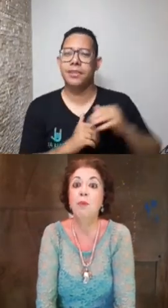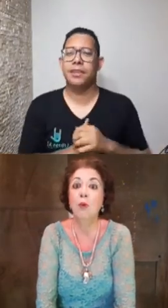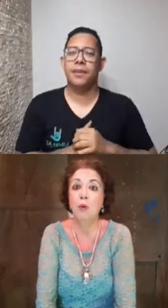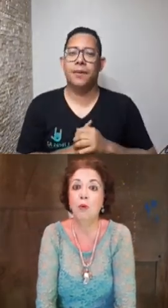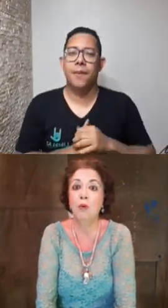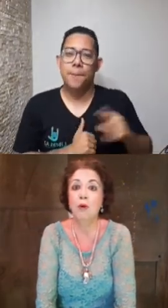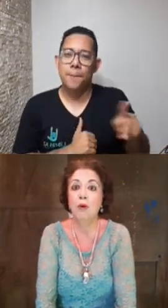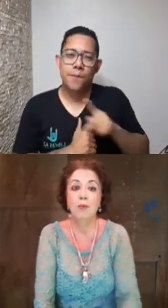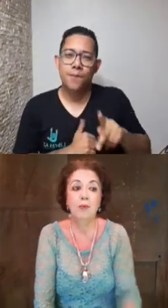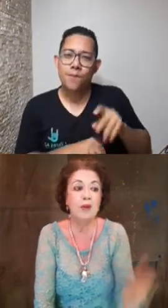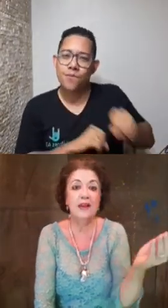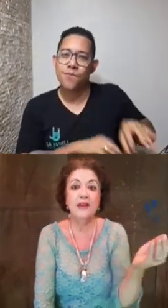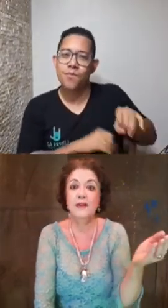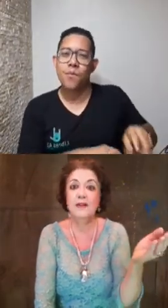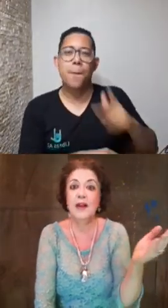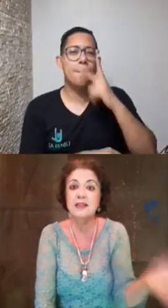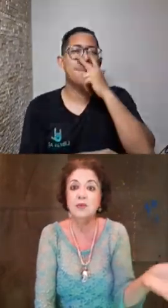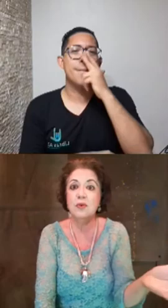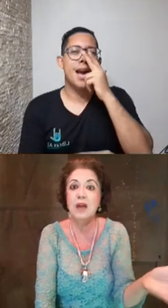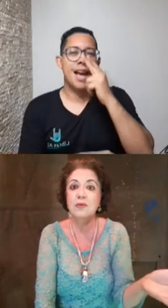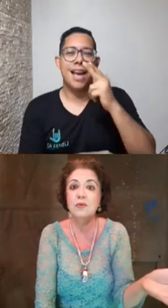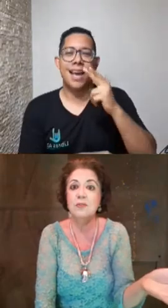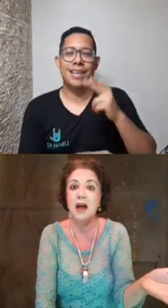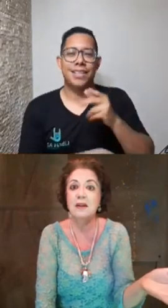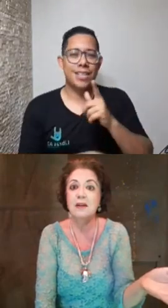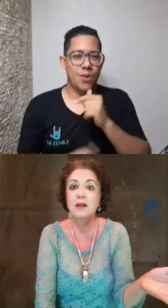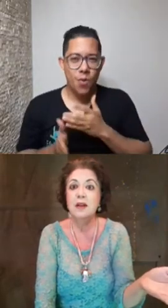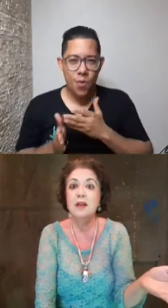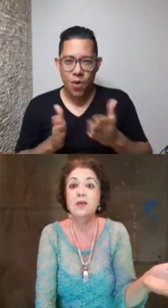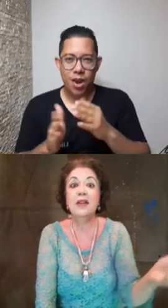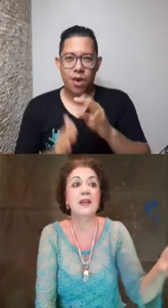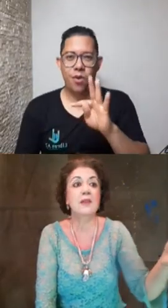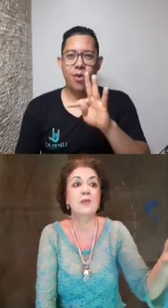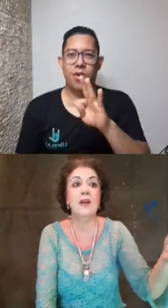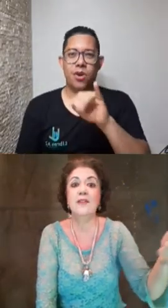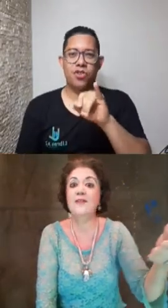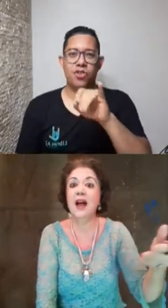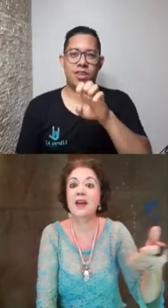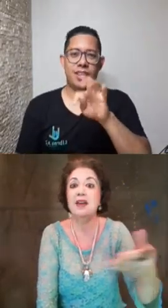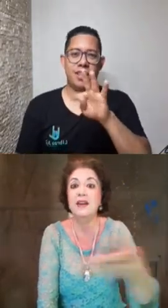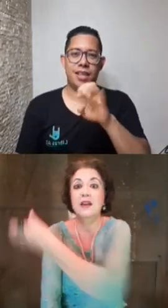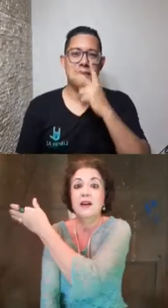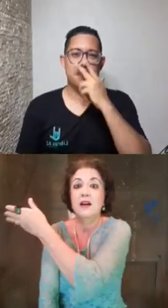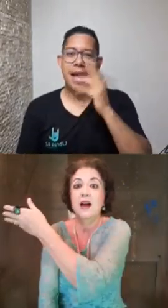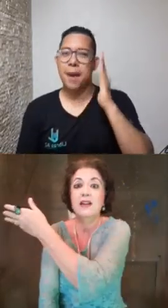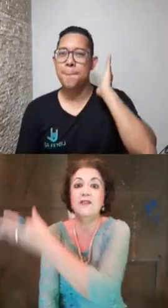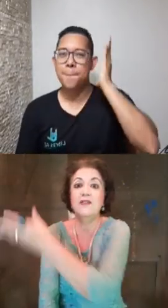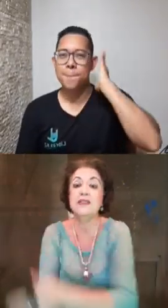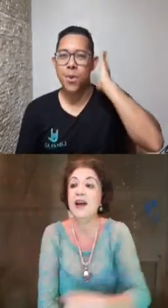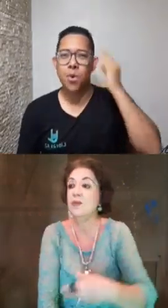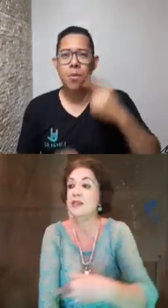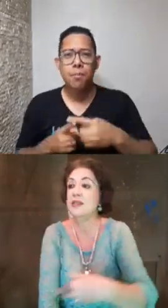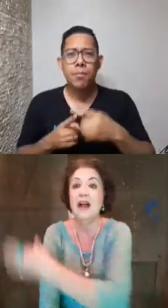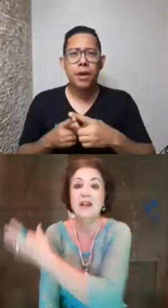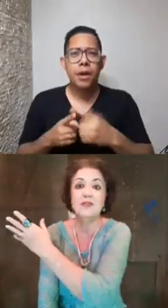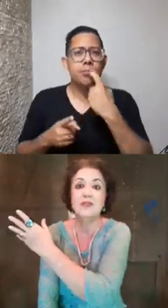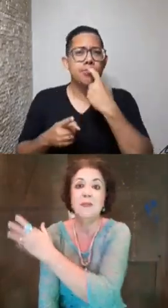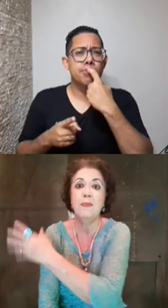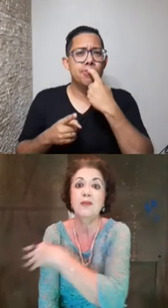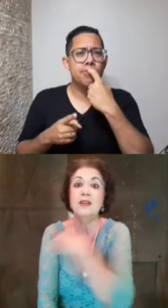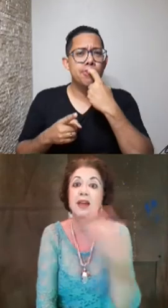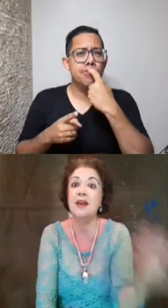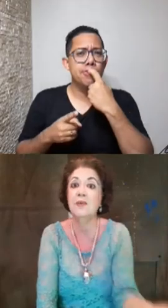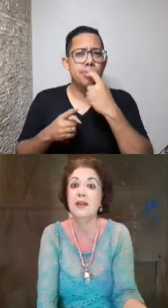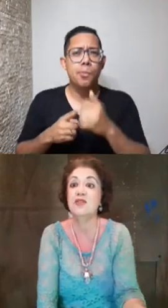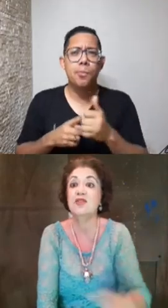rio burro, porque ele nasce do lado do mar e, no entanto, ele vai atravessar o estado de São